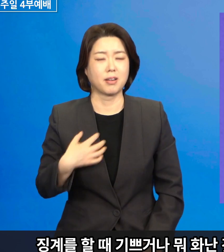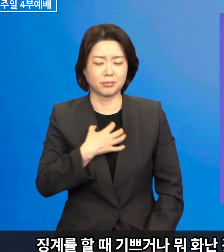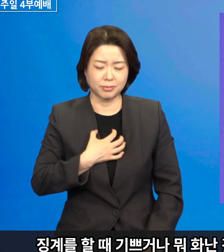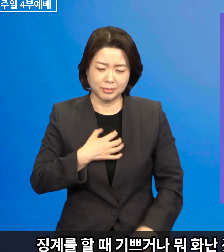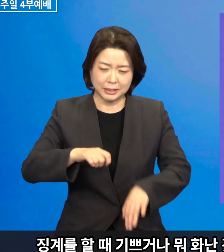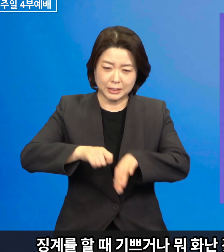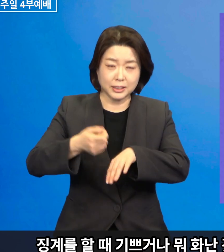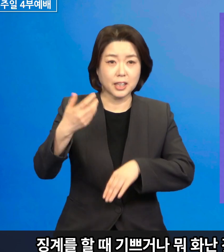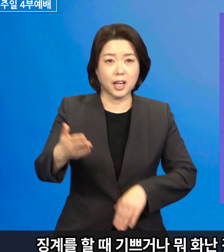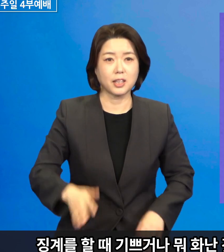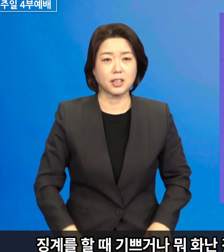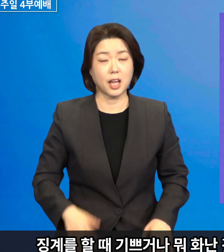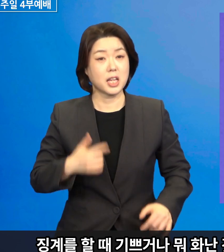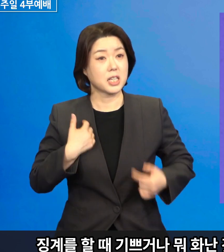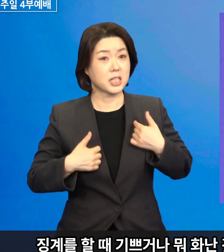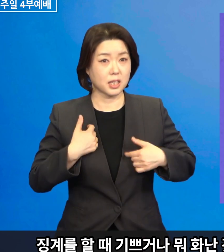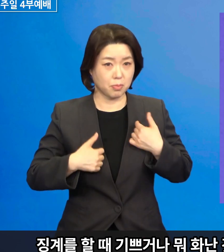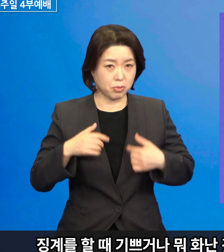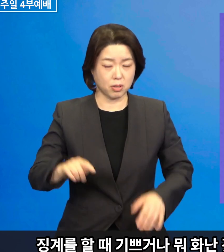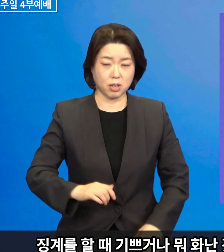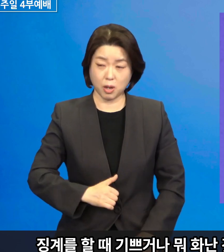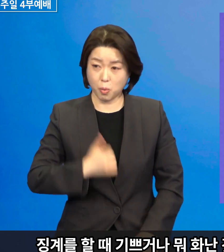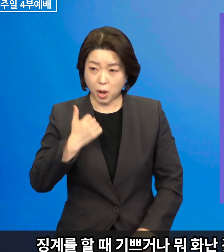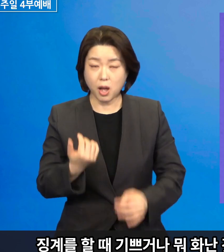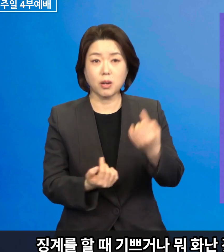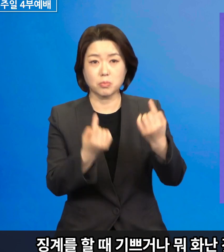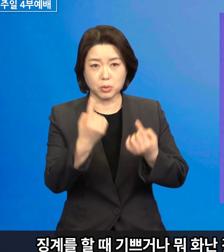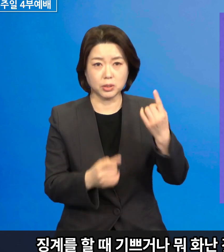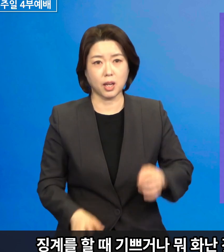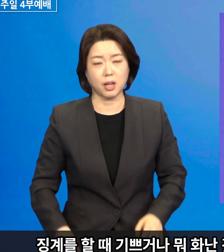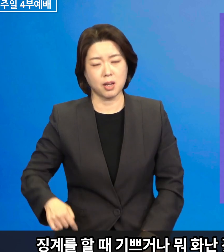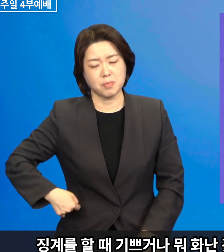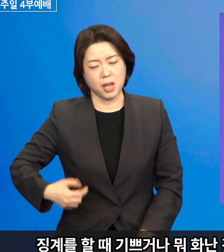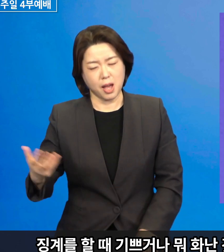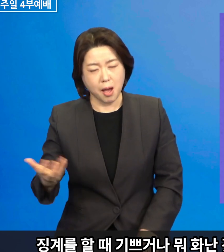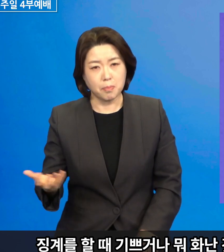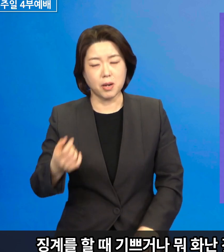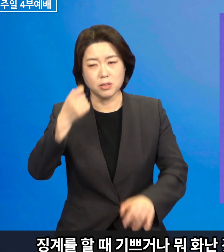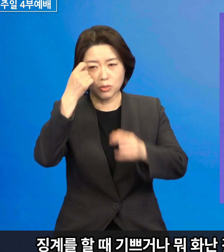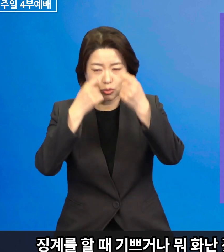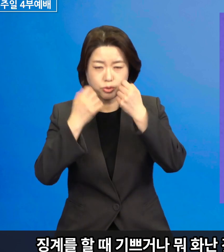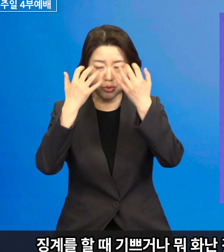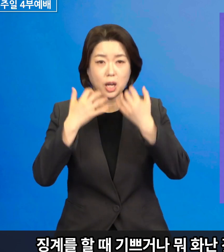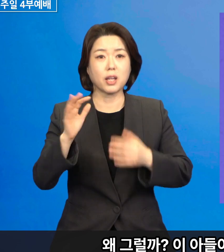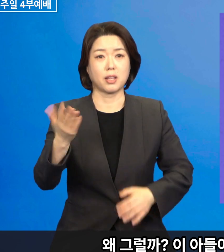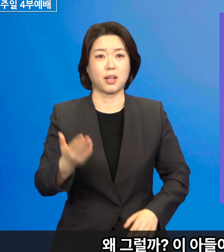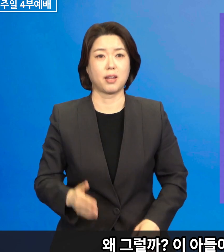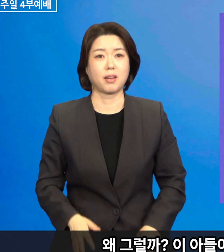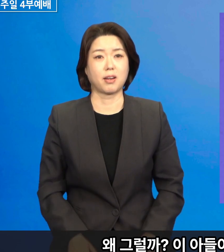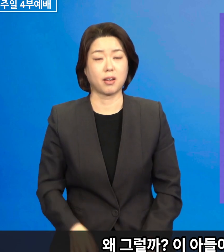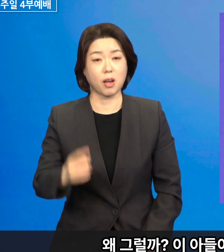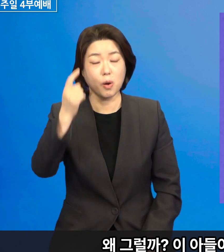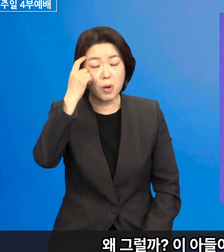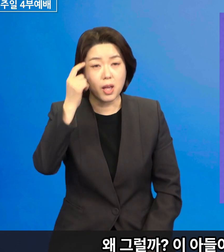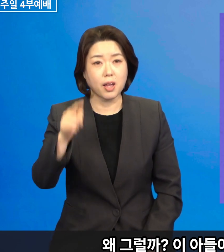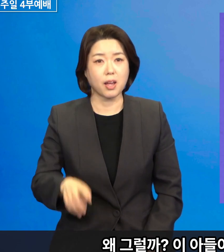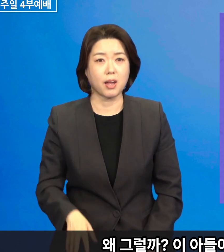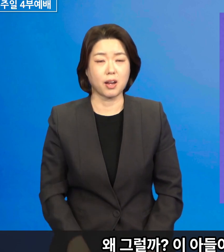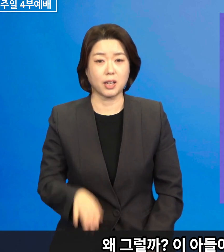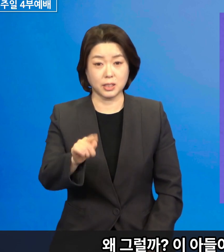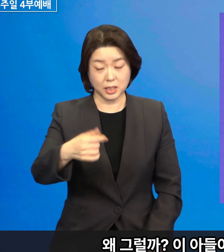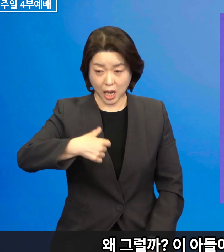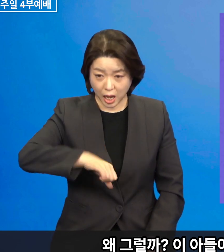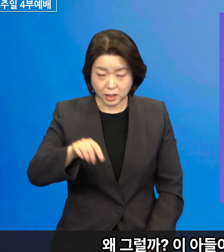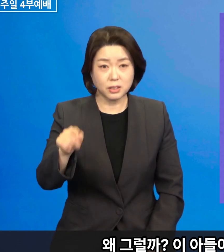때 기쁘거나 뭐 화난 것보다는 그 마음에 눈물이 막 나요. 왜 그럴까? 이